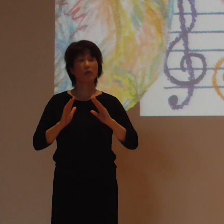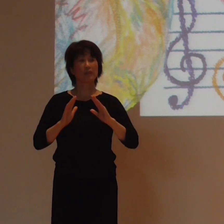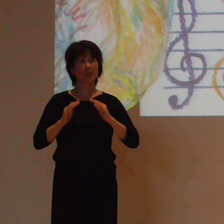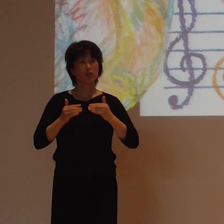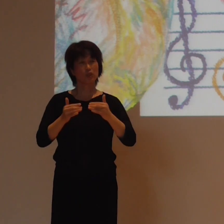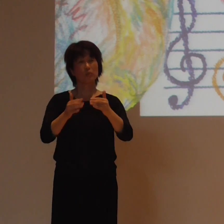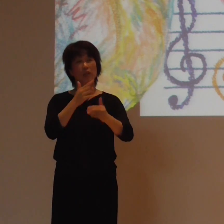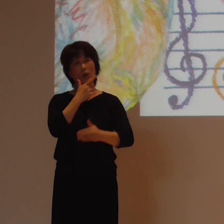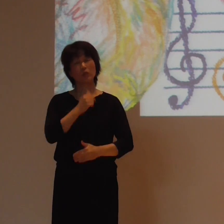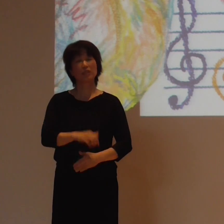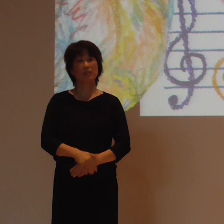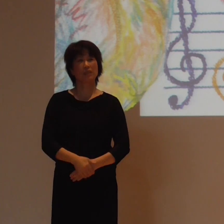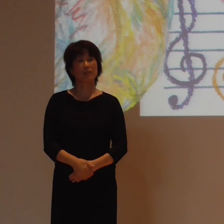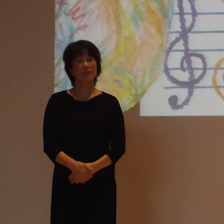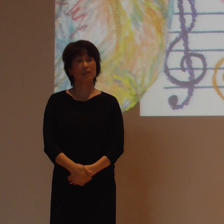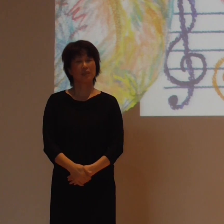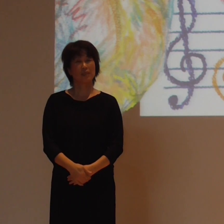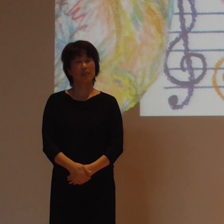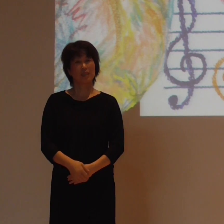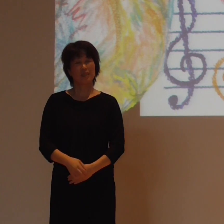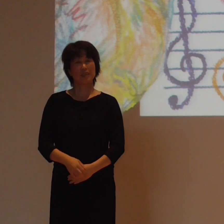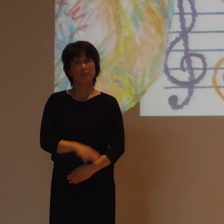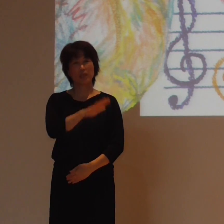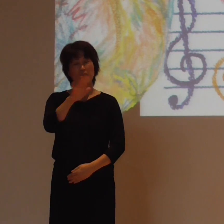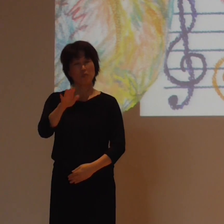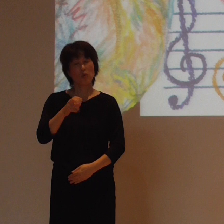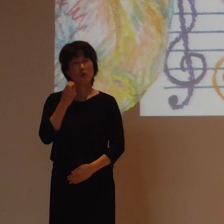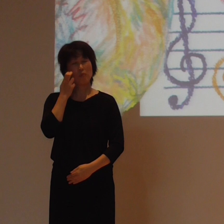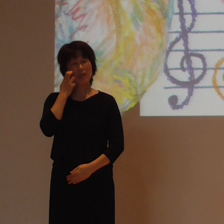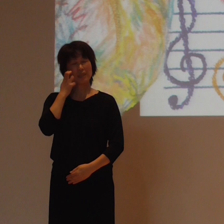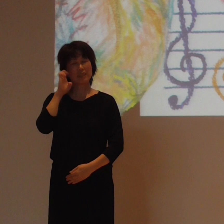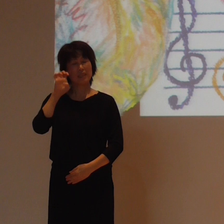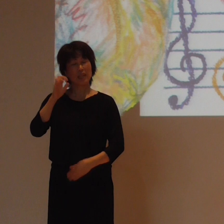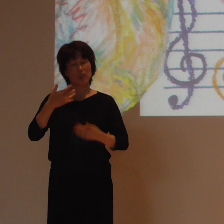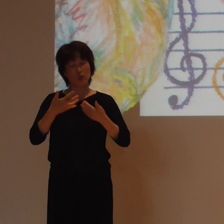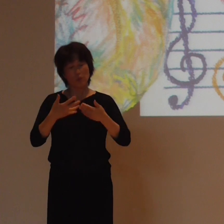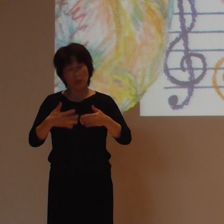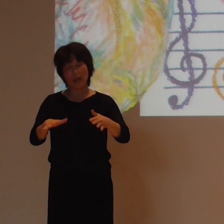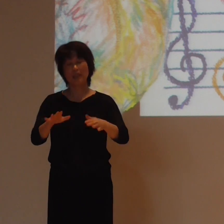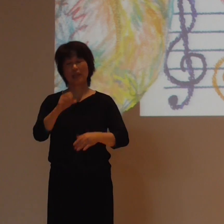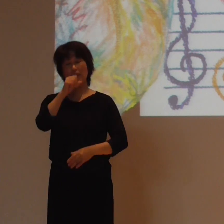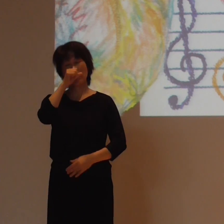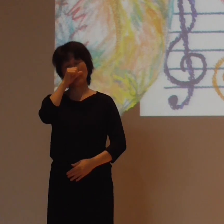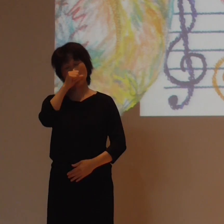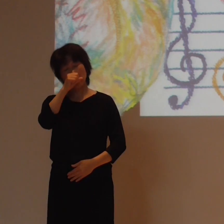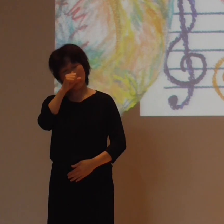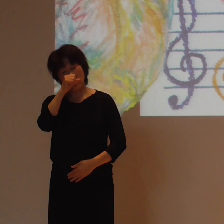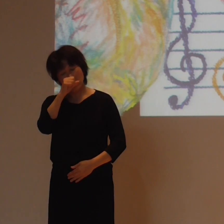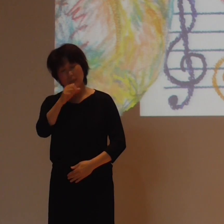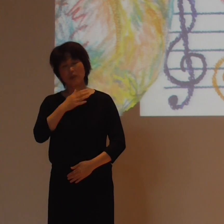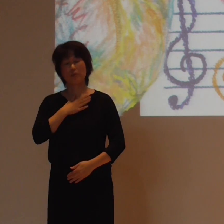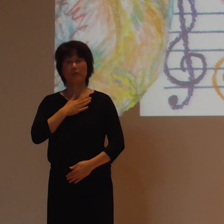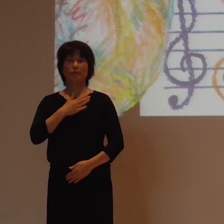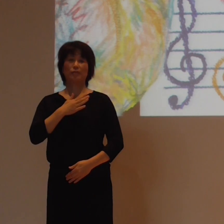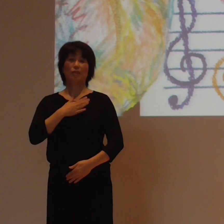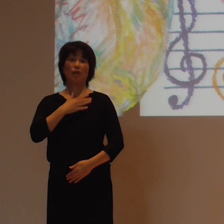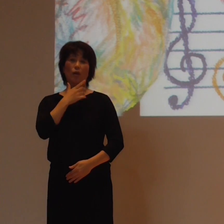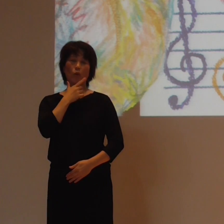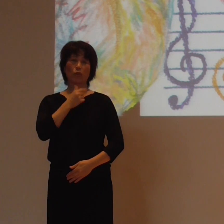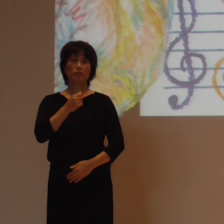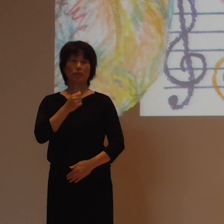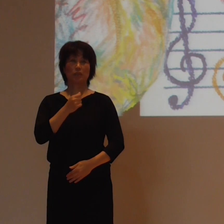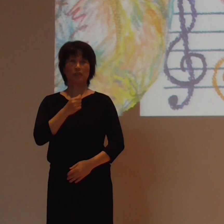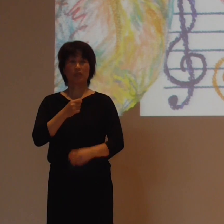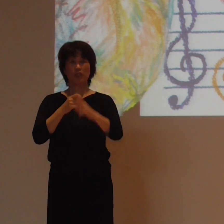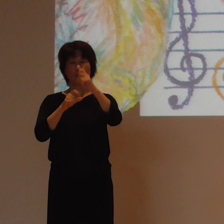ども松江市に生まれてよかったなということを実感できるように10月1日以降私は